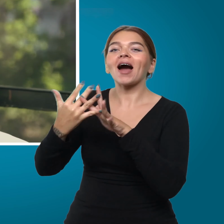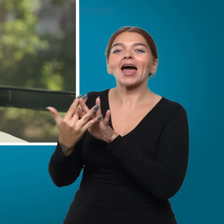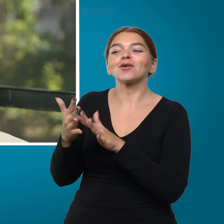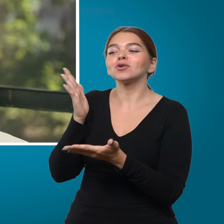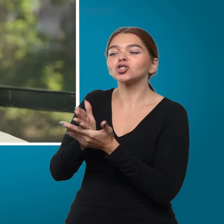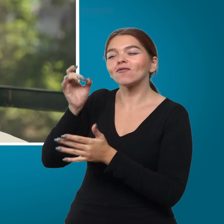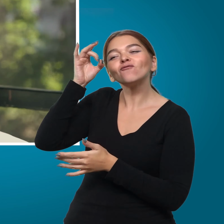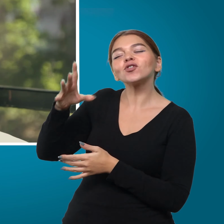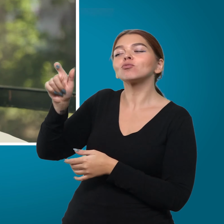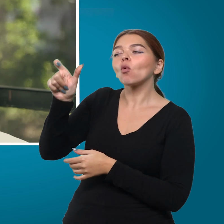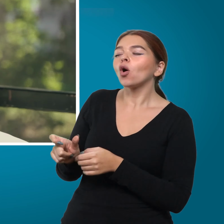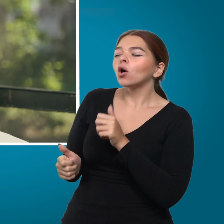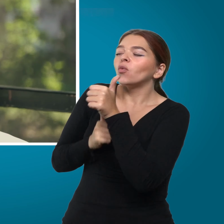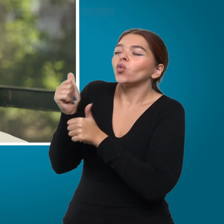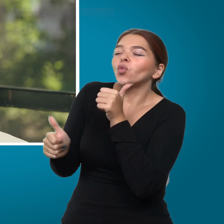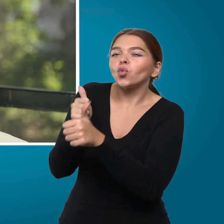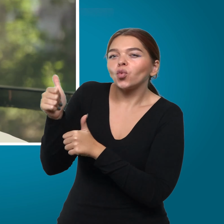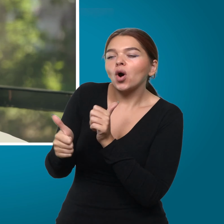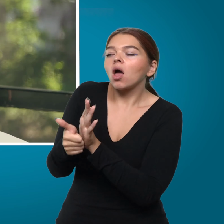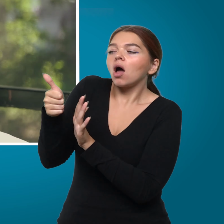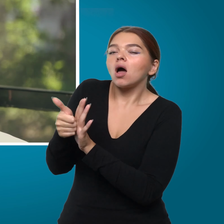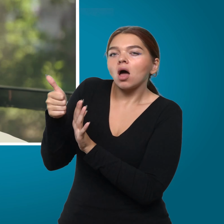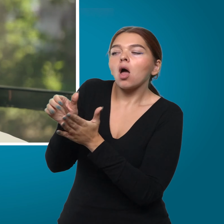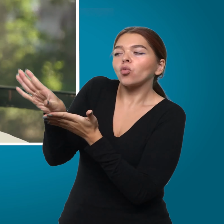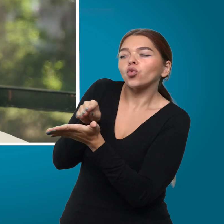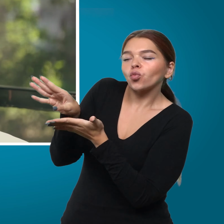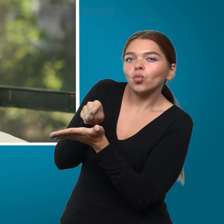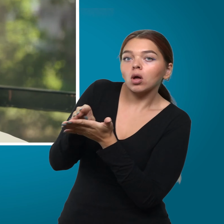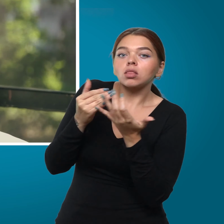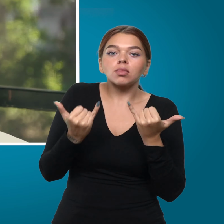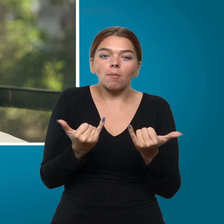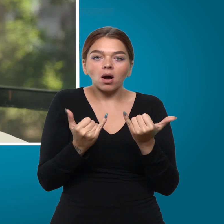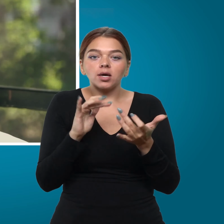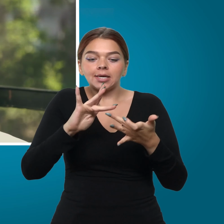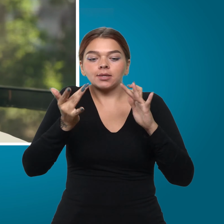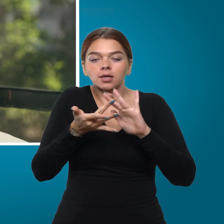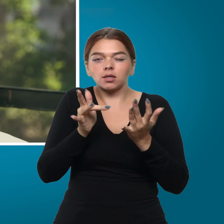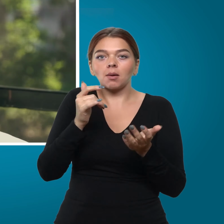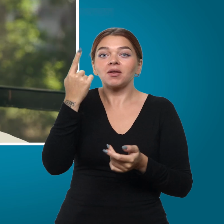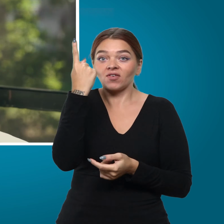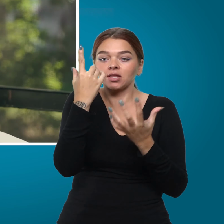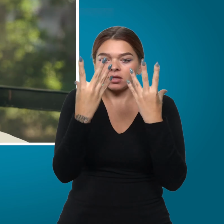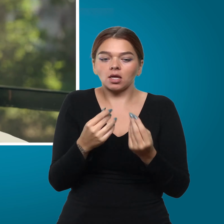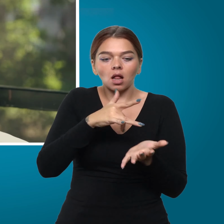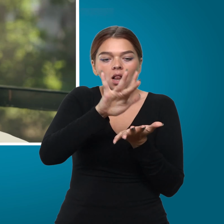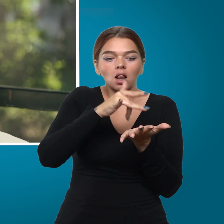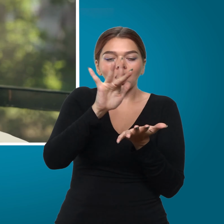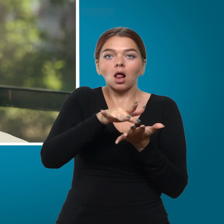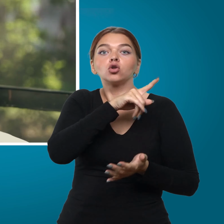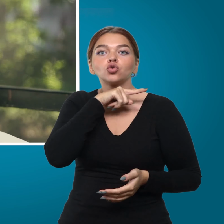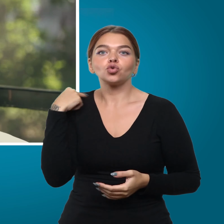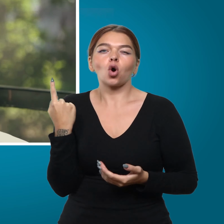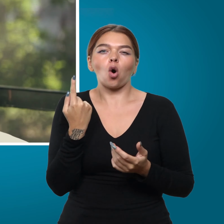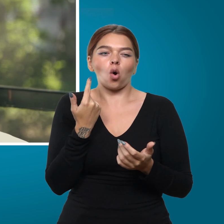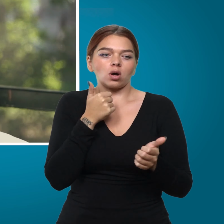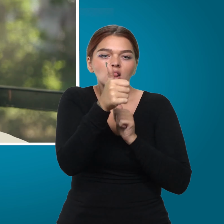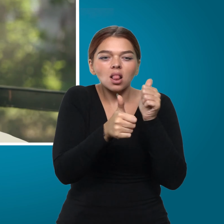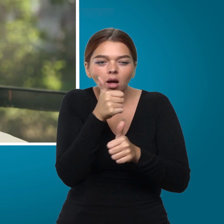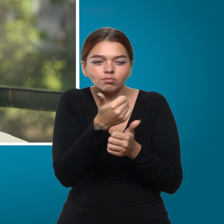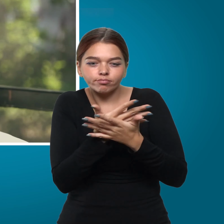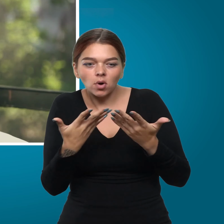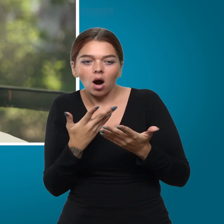mes dabar turim tarptautinio viso pasaulio paauglių problemas. Turim TikTokus, turim keistus įsivaizdavimus, kaip kas turėtų atrodyti.